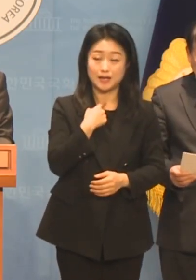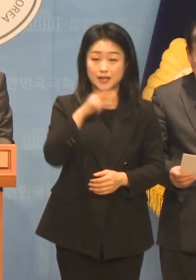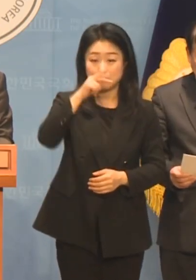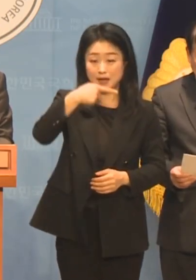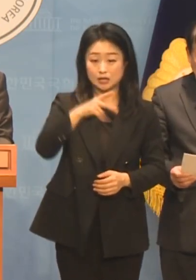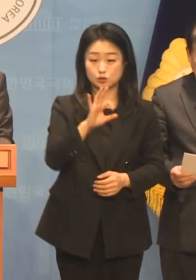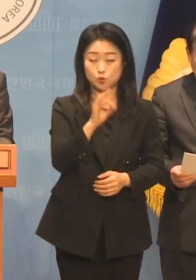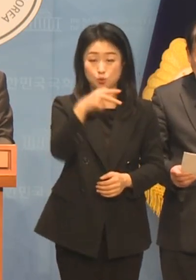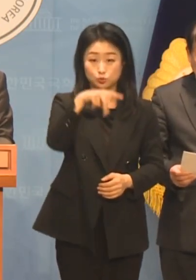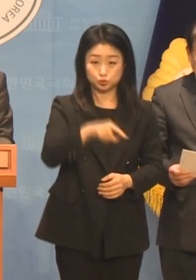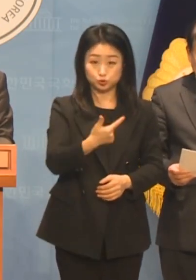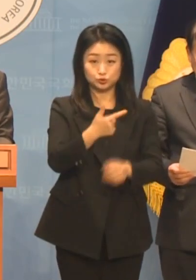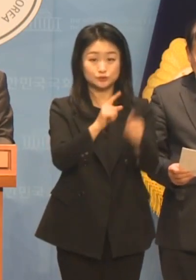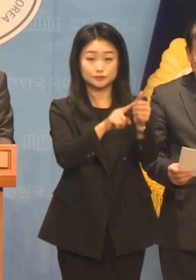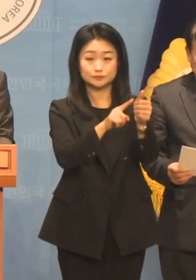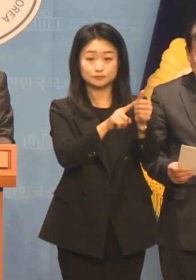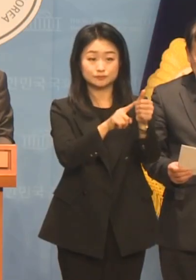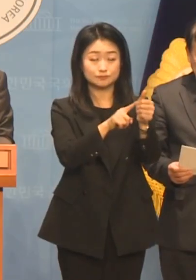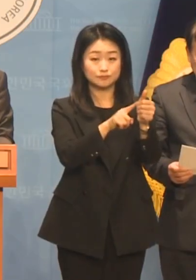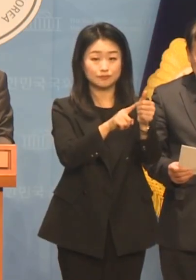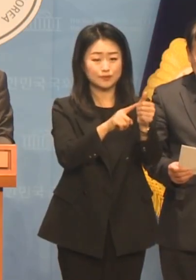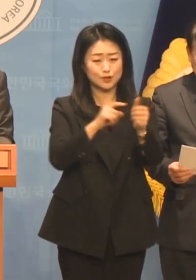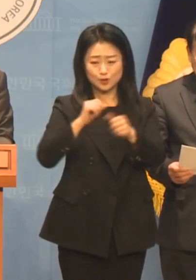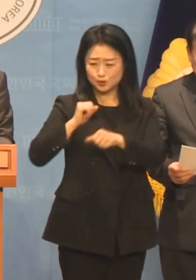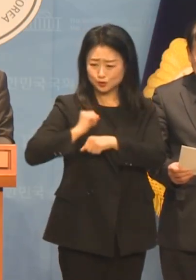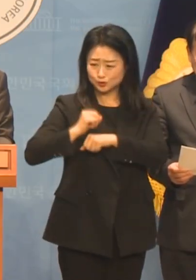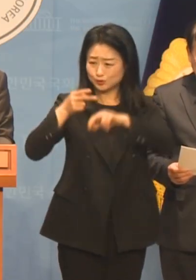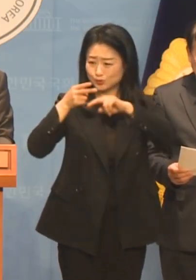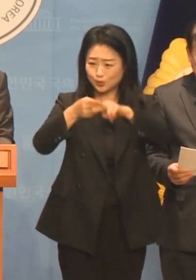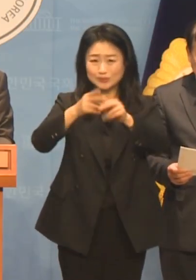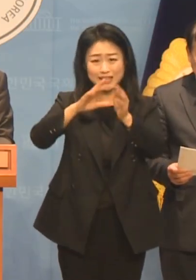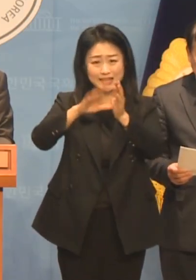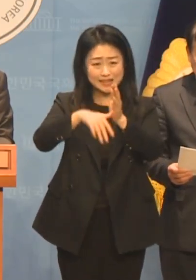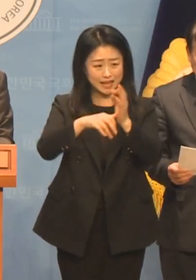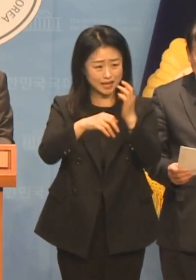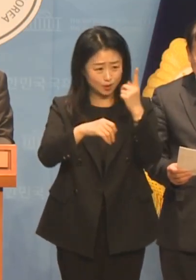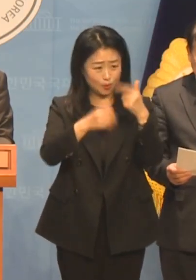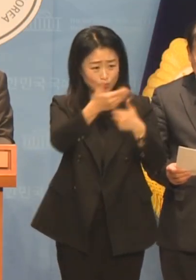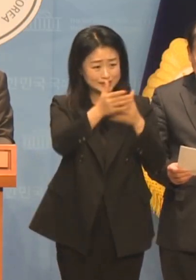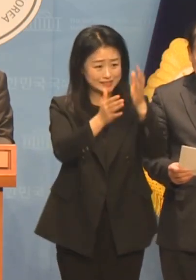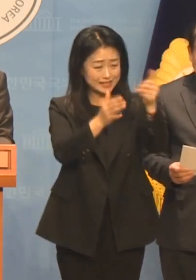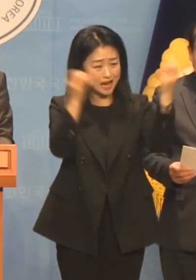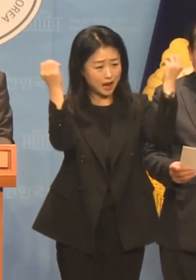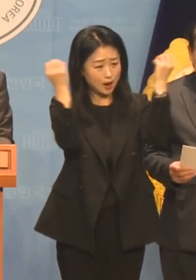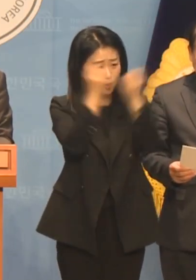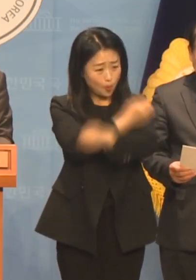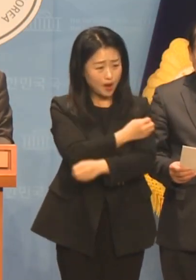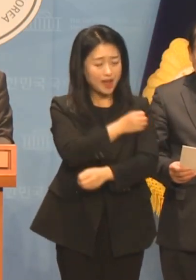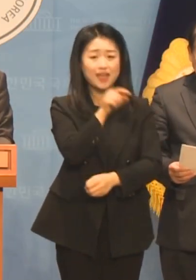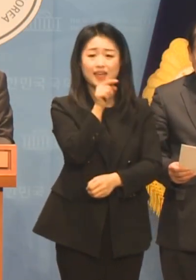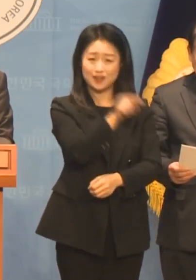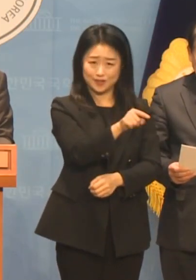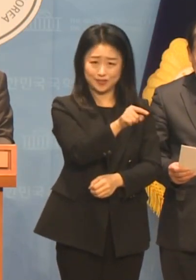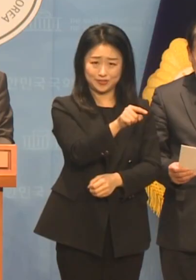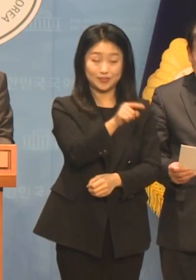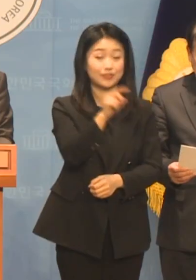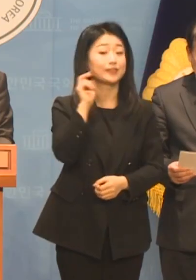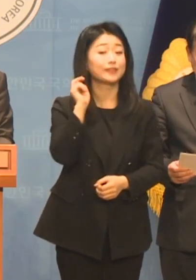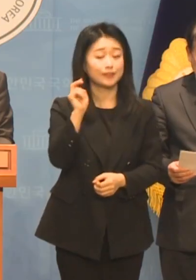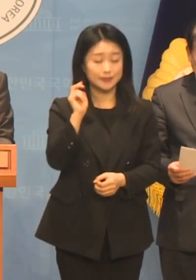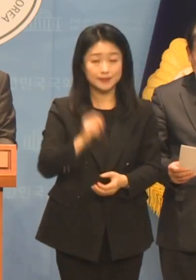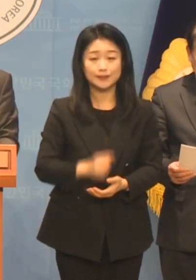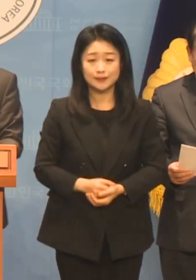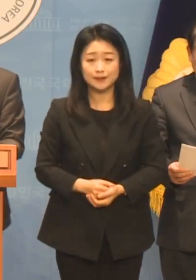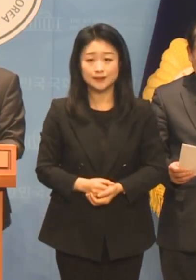박종준 경호처장은 본인을 군사독재 시절 경호실장으로 착각하고 있는 것